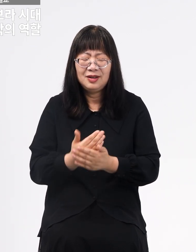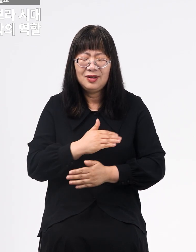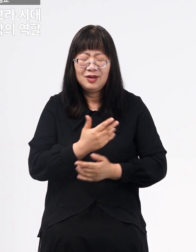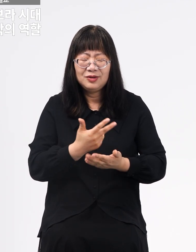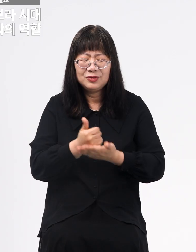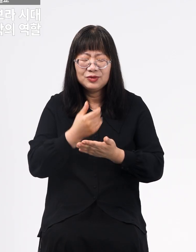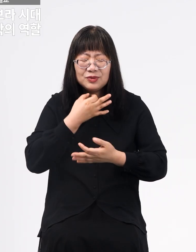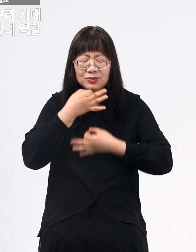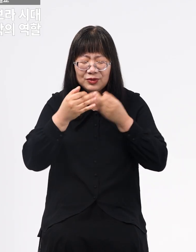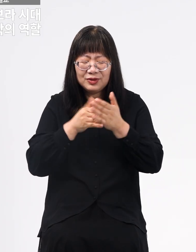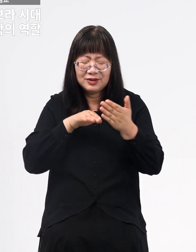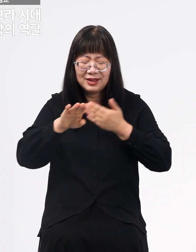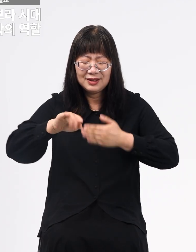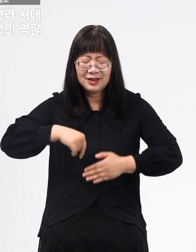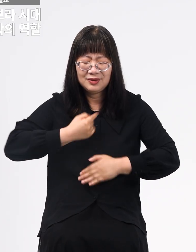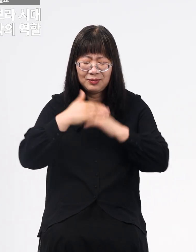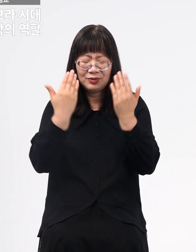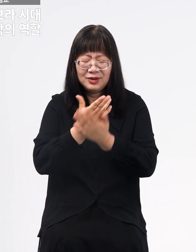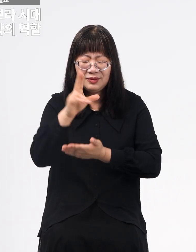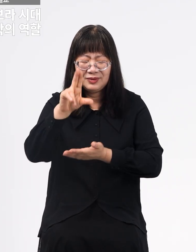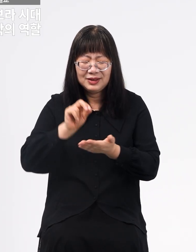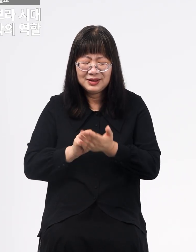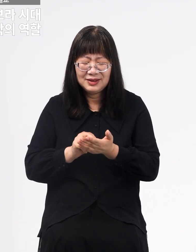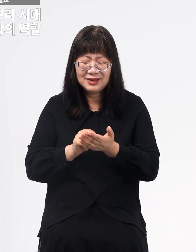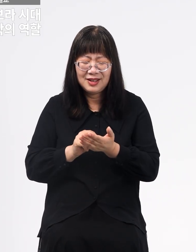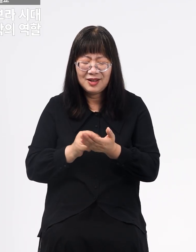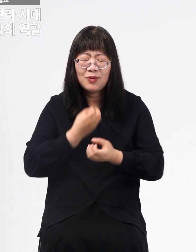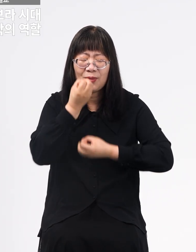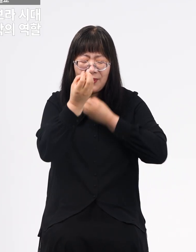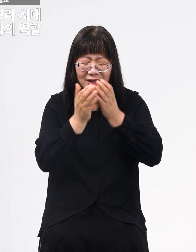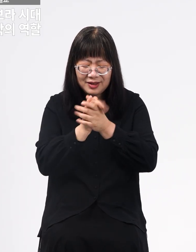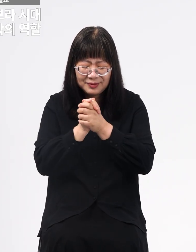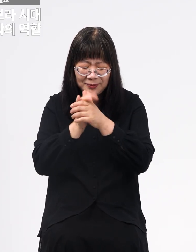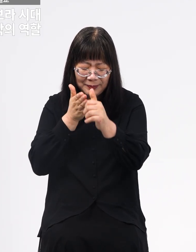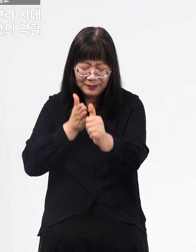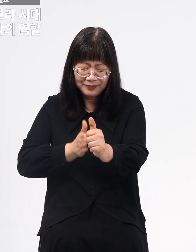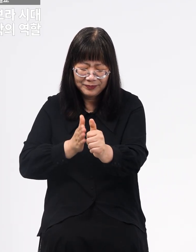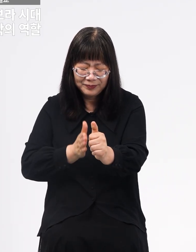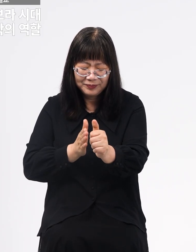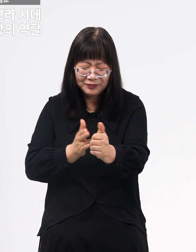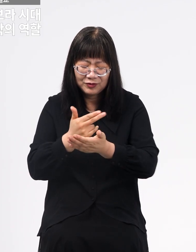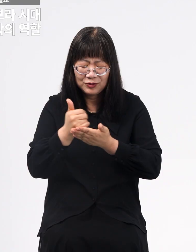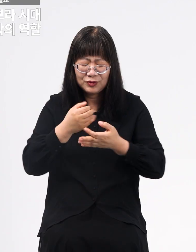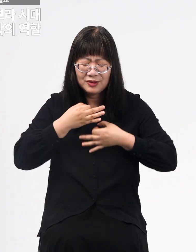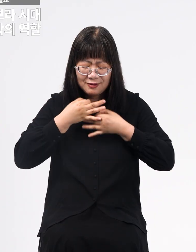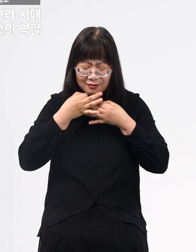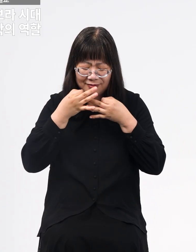부른 다음에 자신의 모든 문제를 끌어놓고 기도합니다. 주여